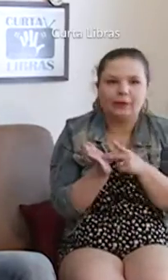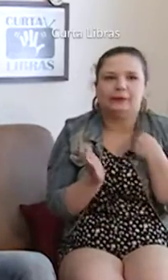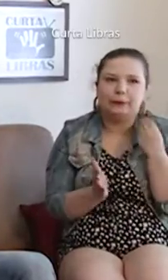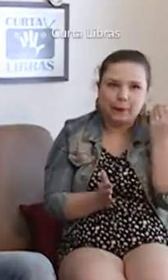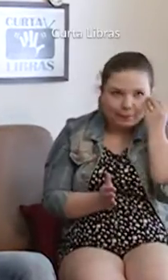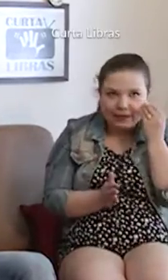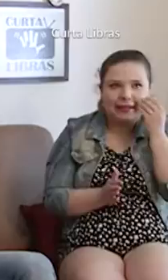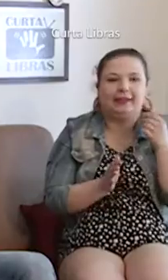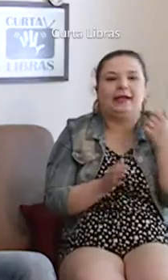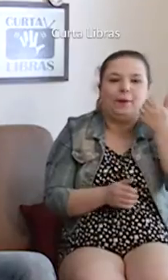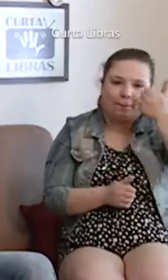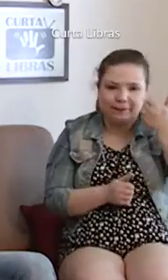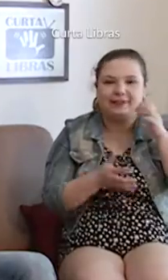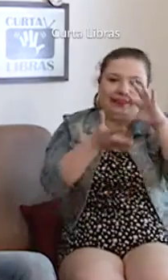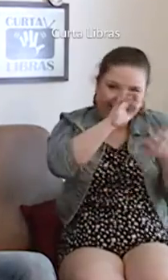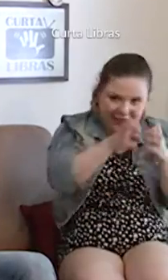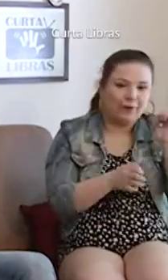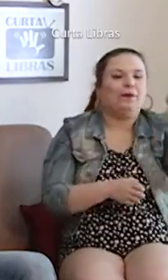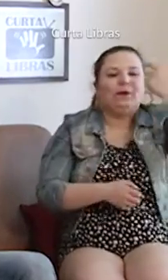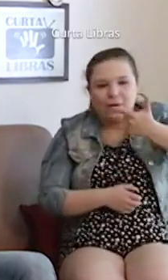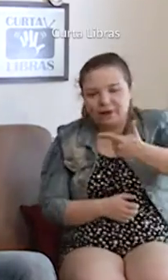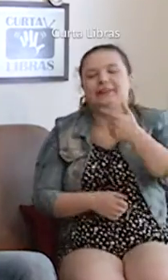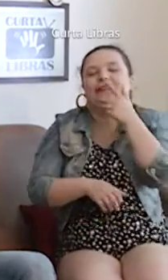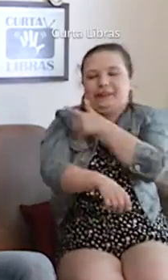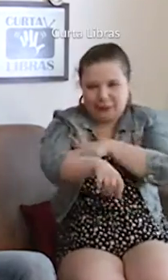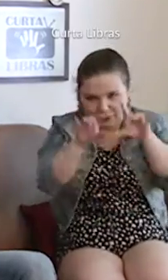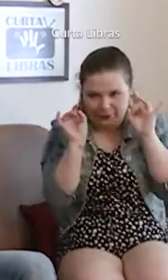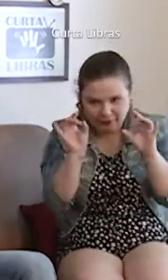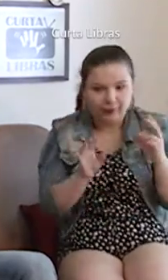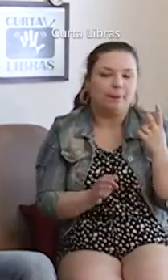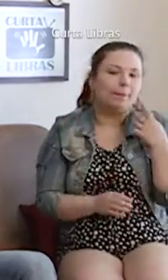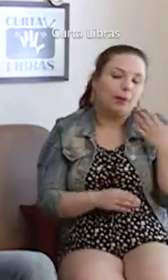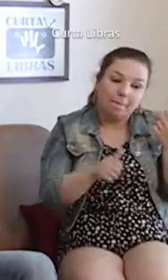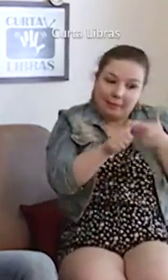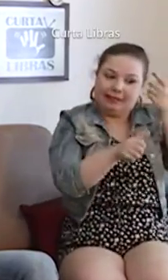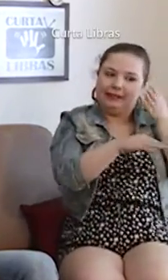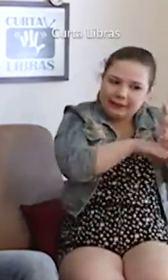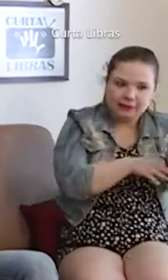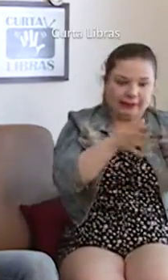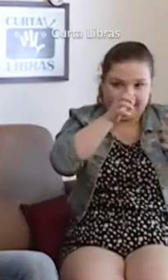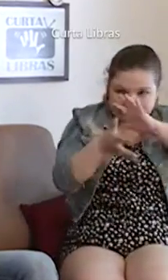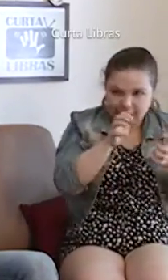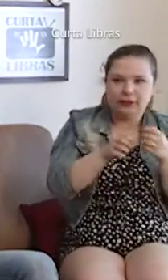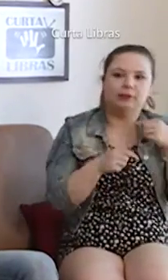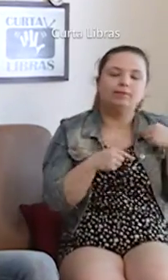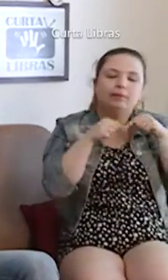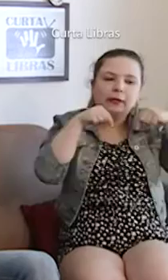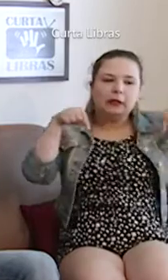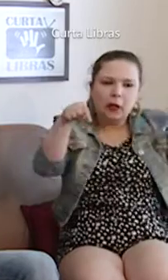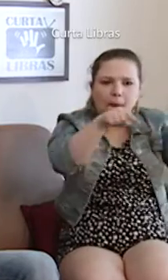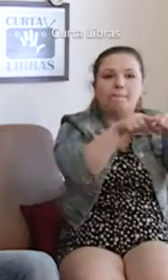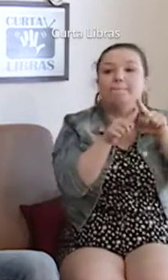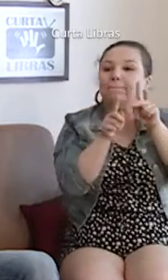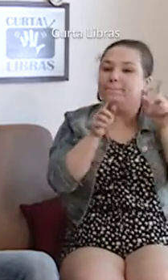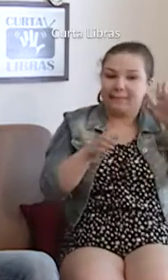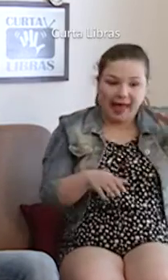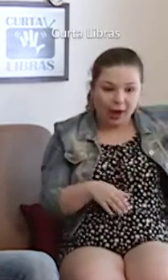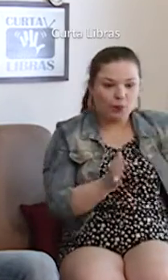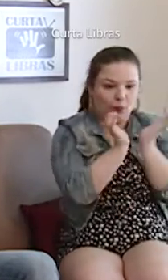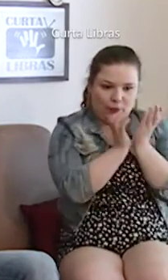Então, na minha primeira experiência no curso de artes visuais, eu tinha colegas que interagiam bastante comigo. E eles